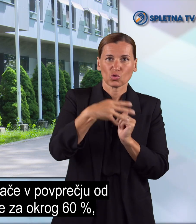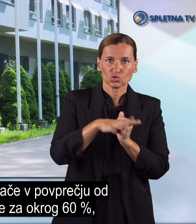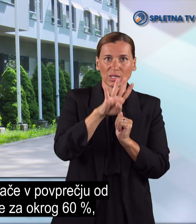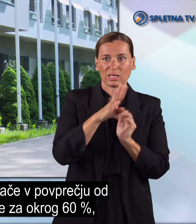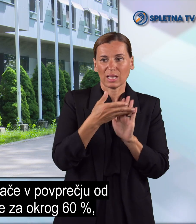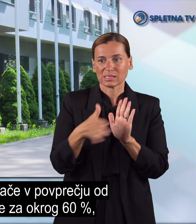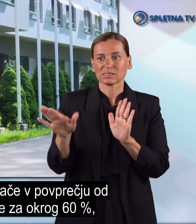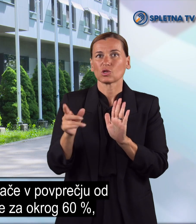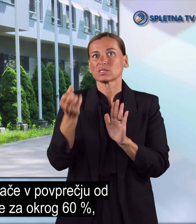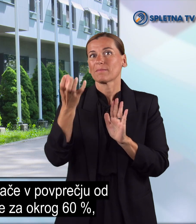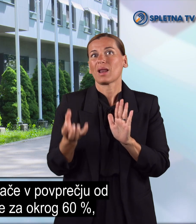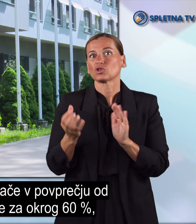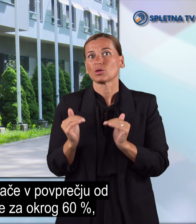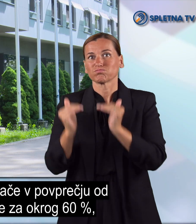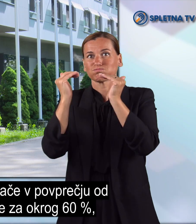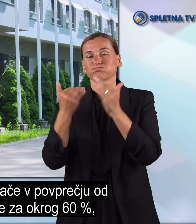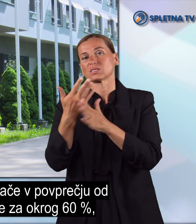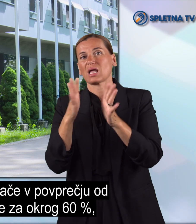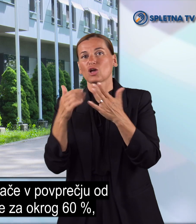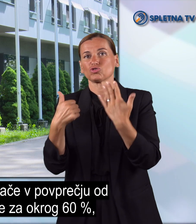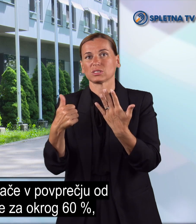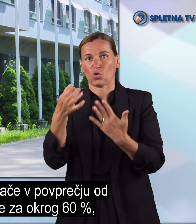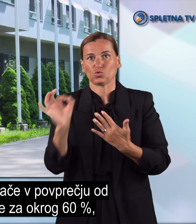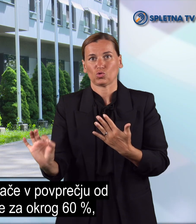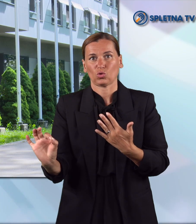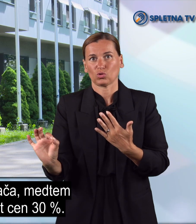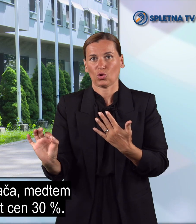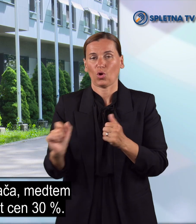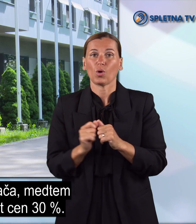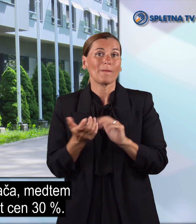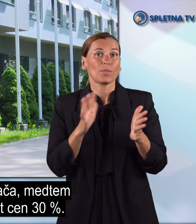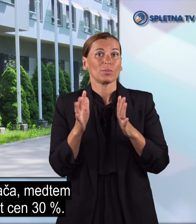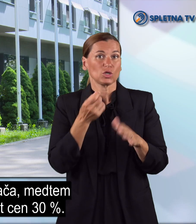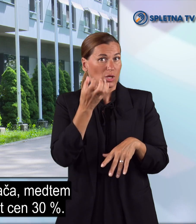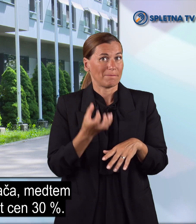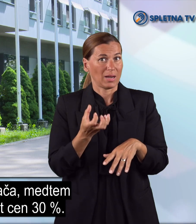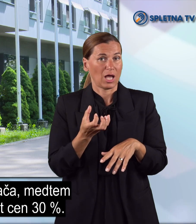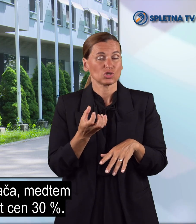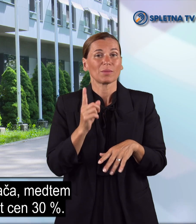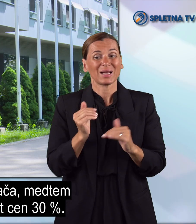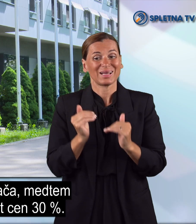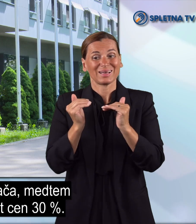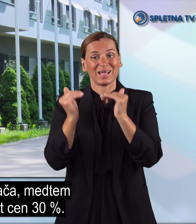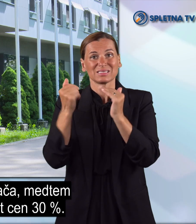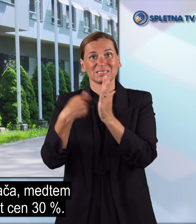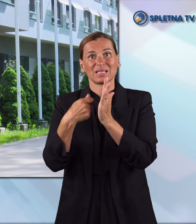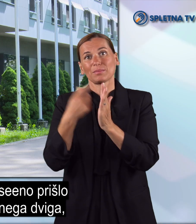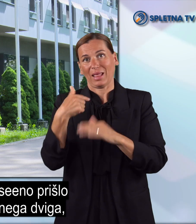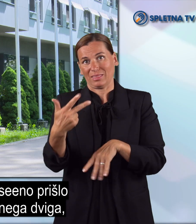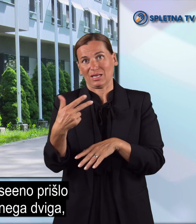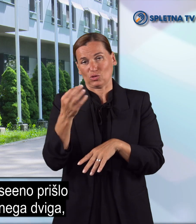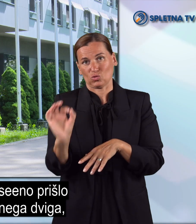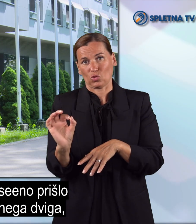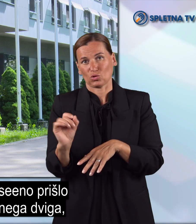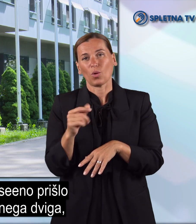so se plače povečale za okrog 60%, povprečna plača, medtem ko je bila rast cen 30%, tako da je